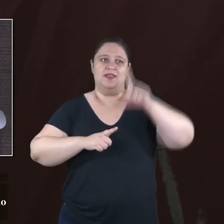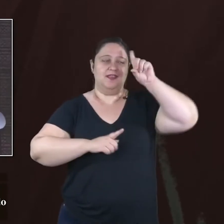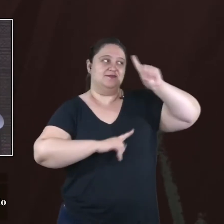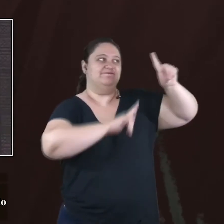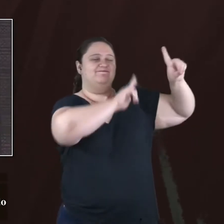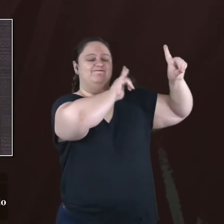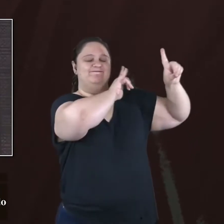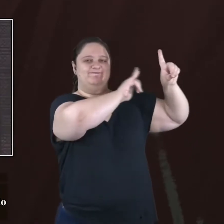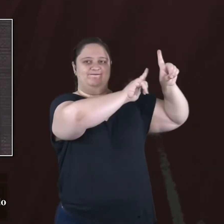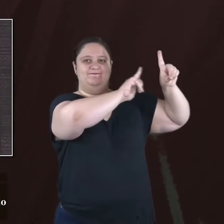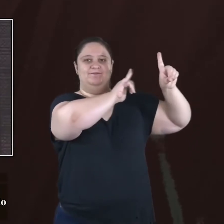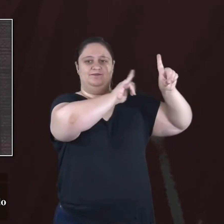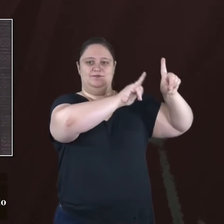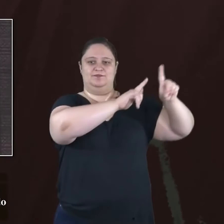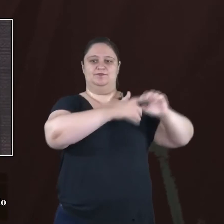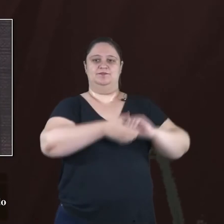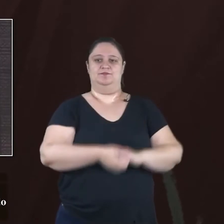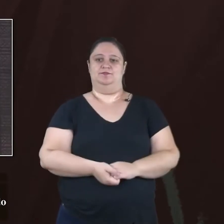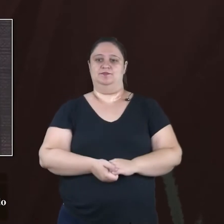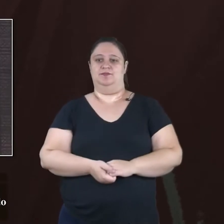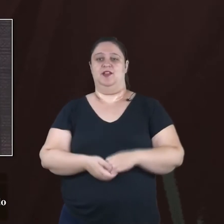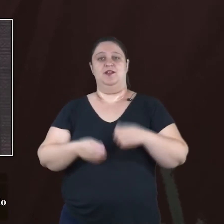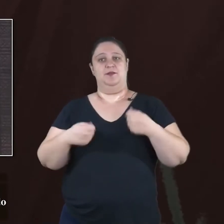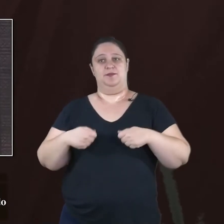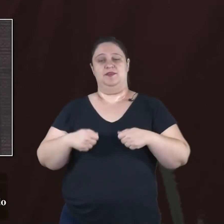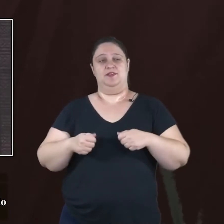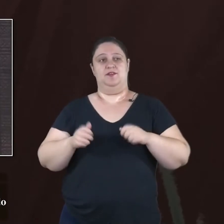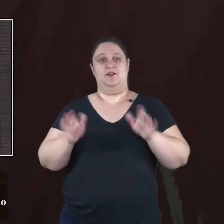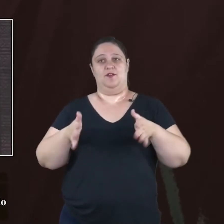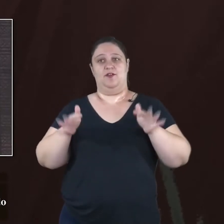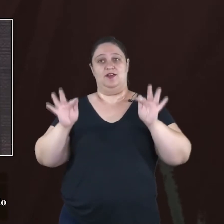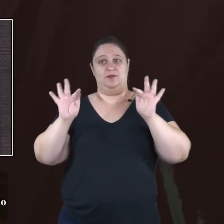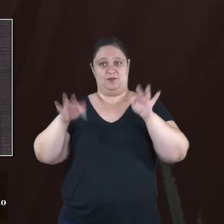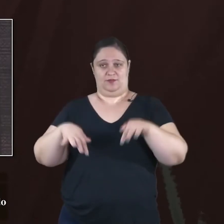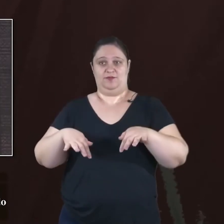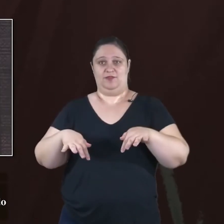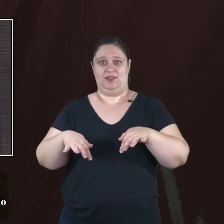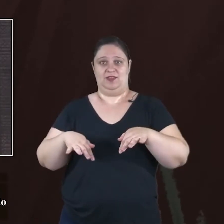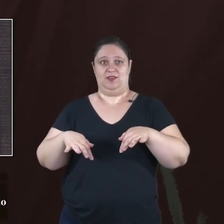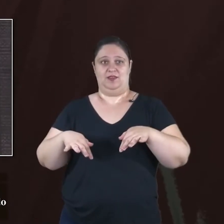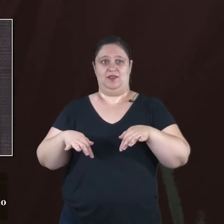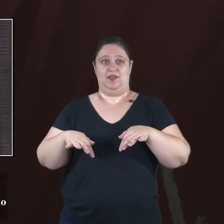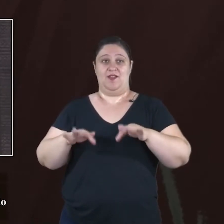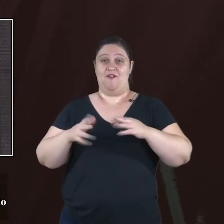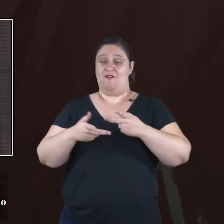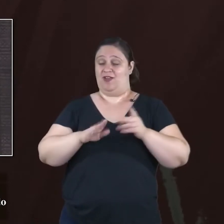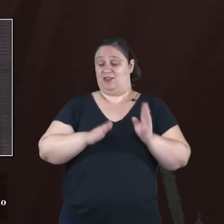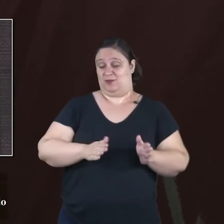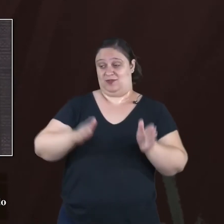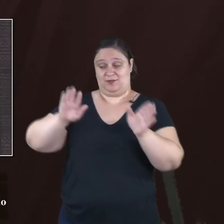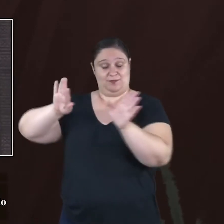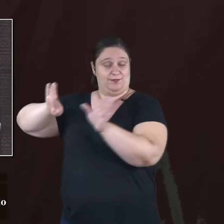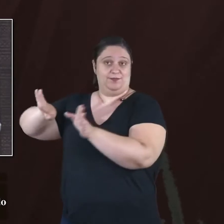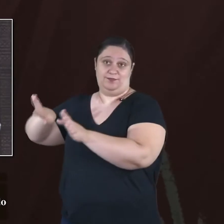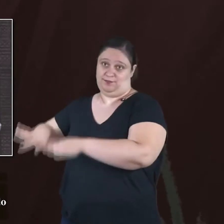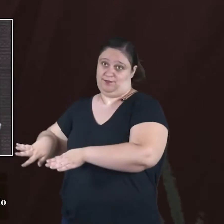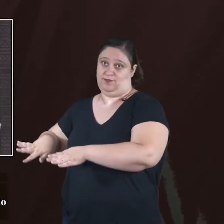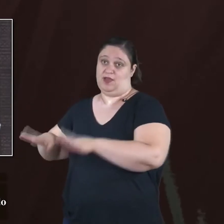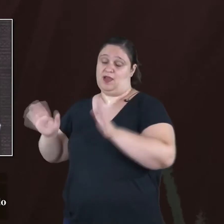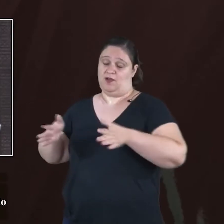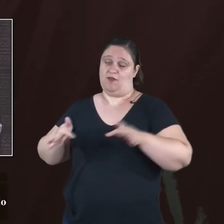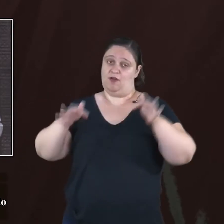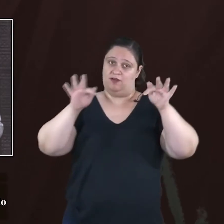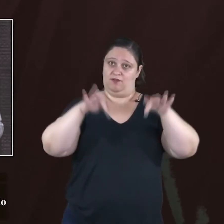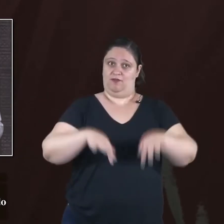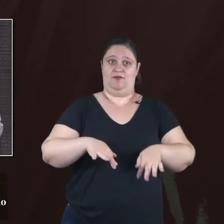Jesus. Eu vou ter que ir já para a parte final. Eu vou pular várias coisas. Ó Senhor Jesus.